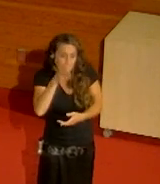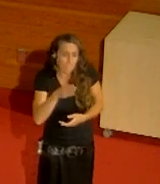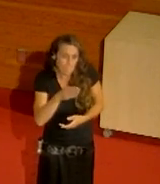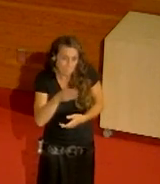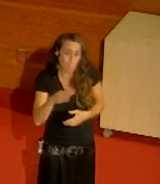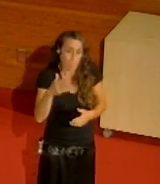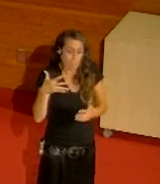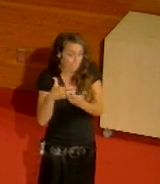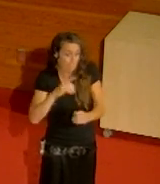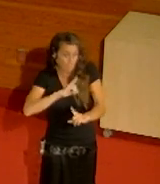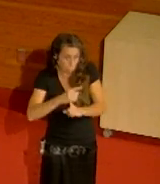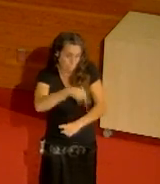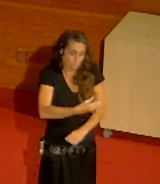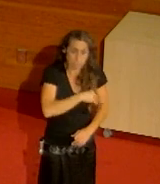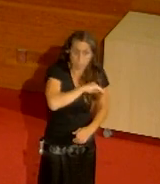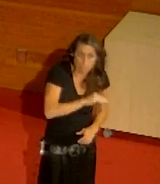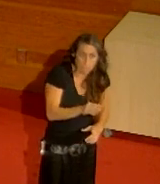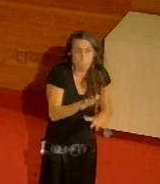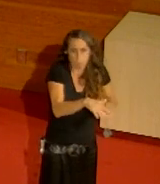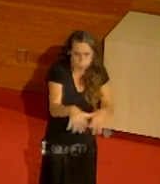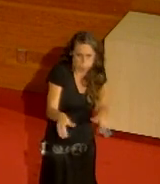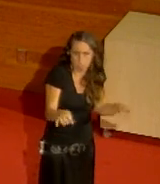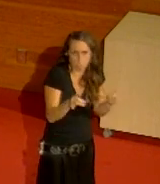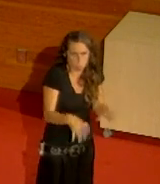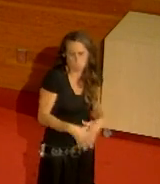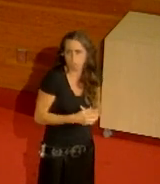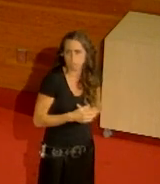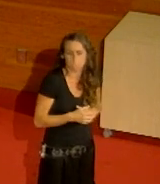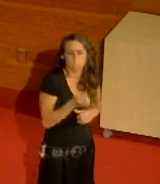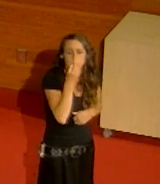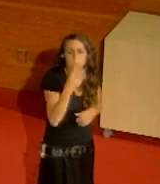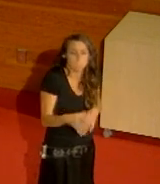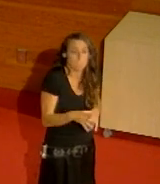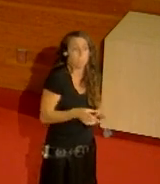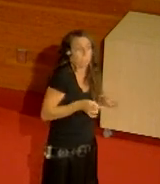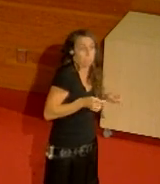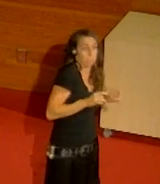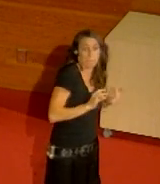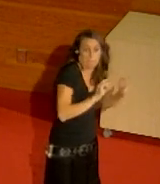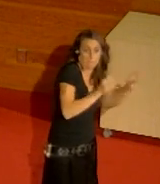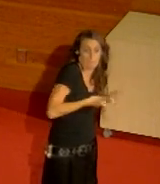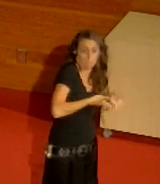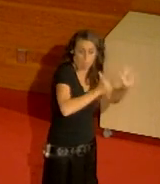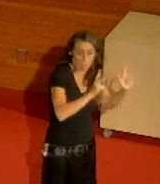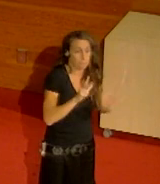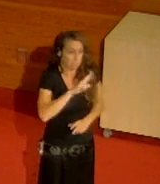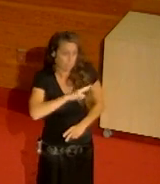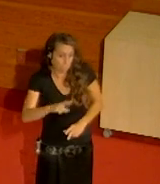como les decía las protestas han sacado a relucir esta brecha social que hay entre seculares liberales y religiosos Y